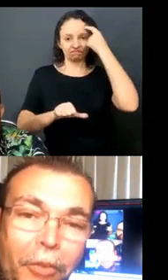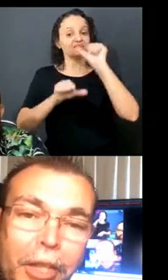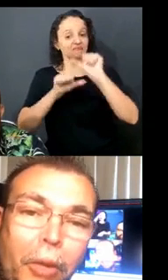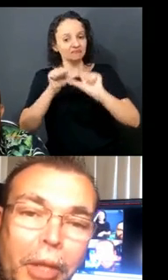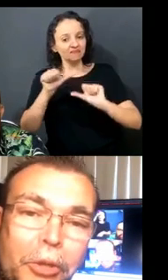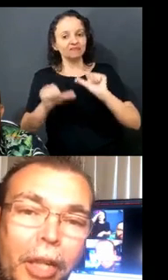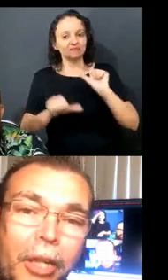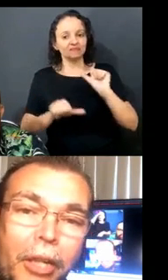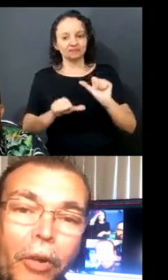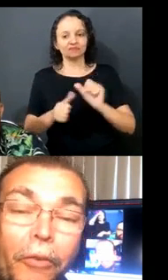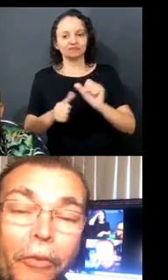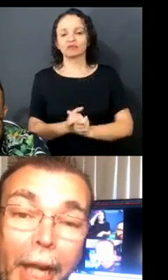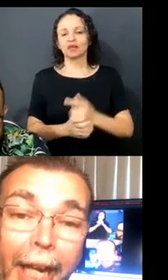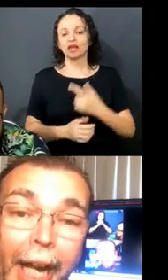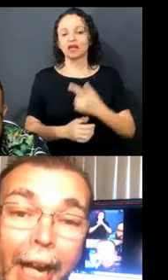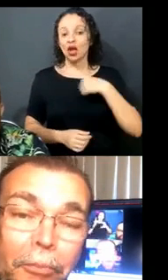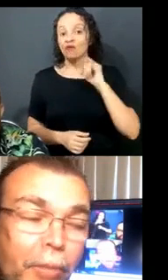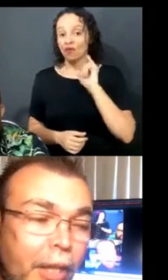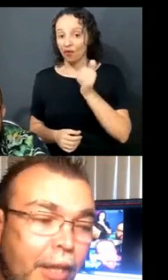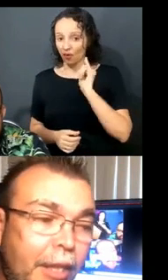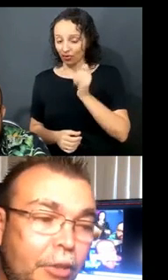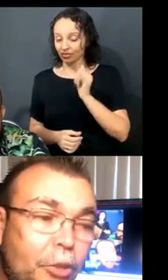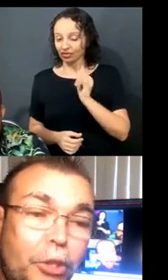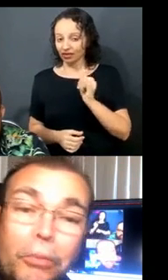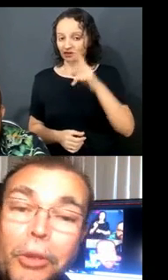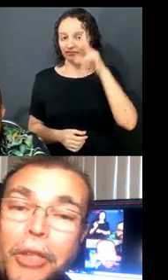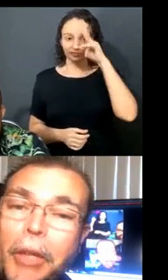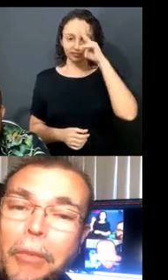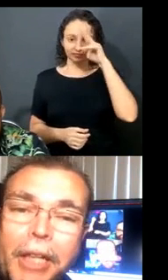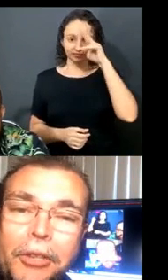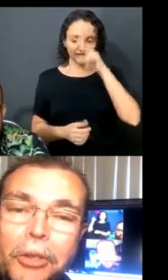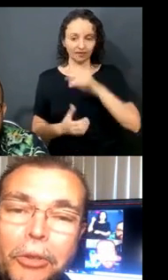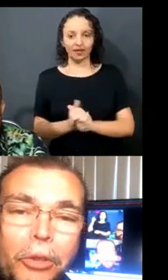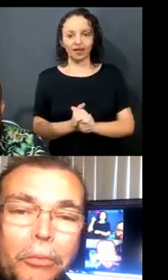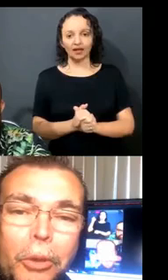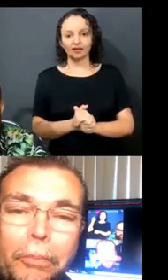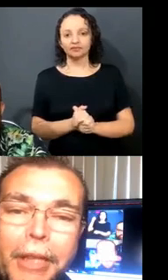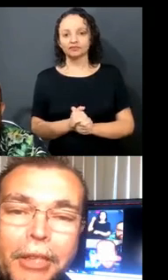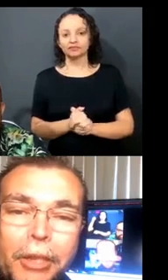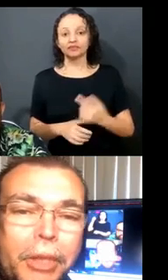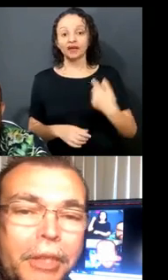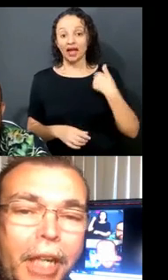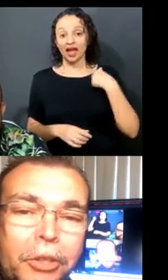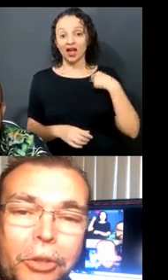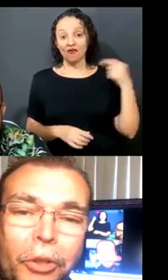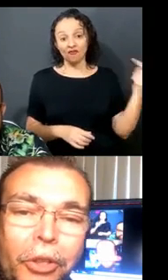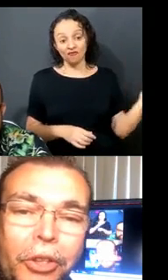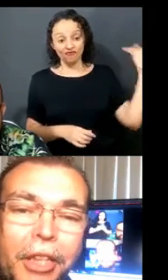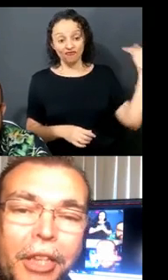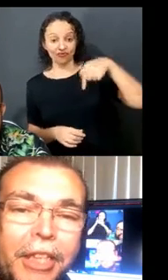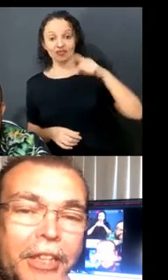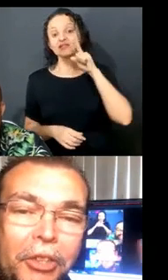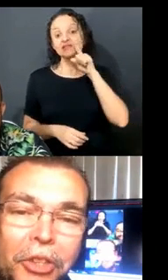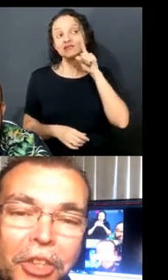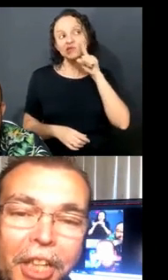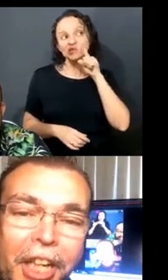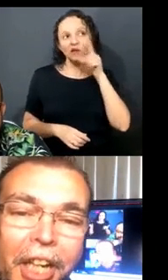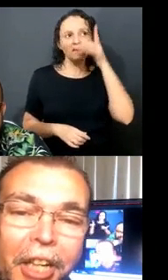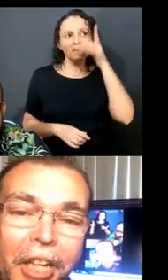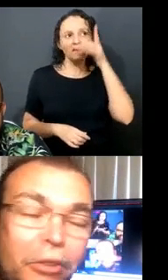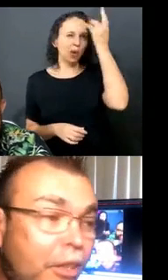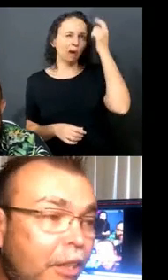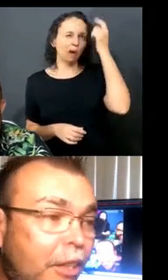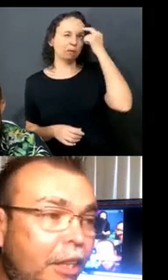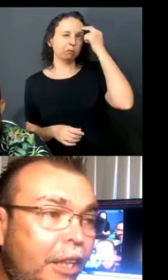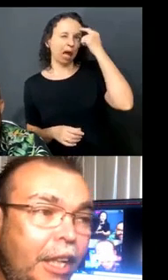Como faz parte da nossa live, eu vou contar uma história. Eu vim para cá. Por favor. Todo mundo que vem para os Estados Unidos, todo mundo pensa que você não precisa de ajuda,